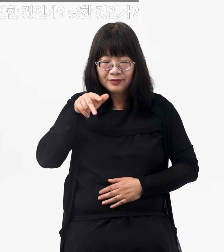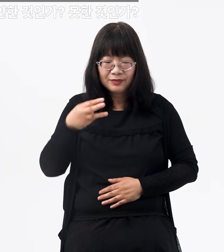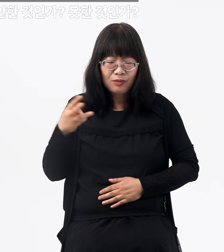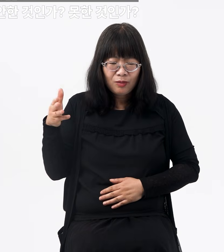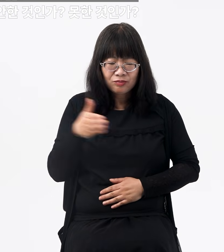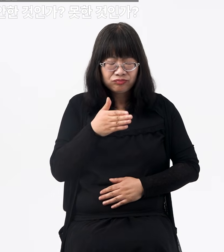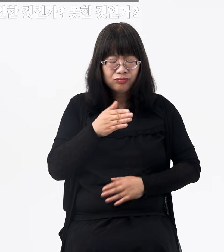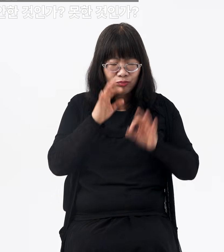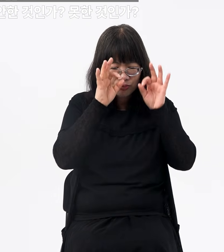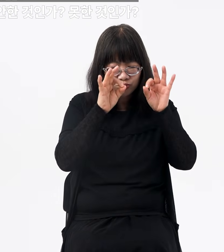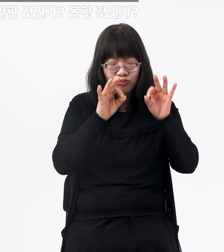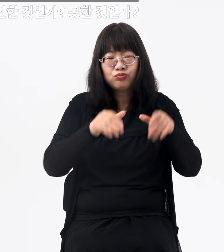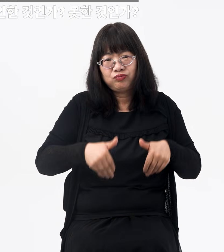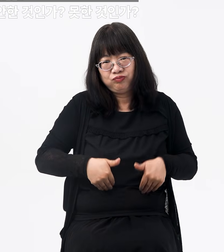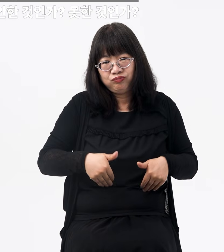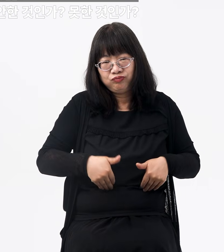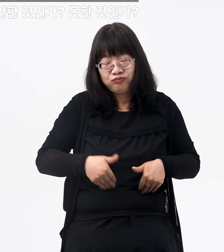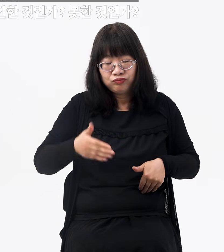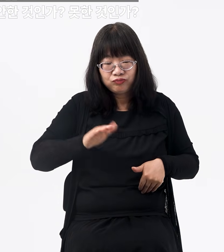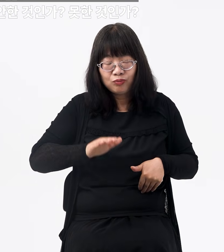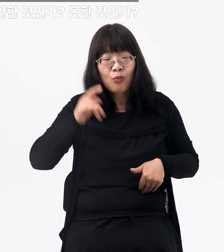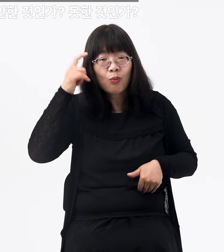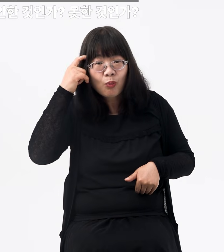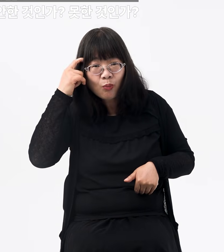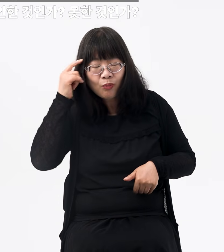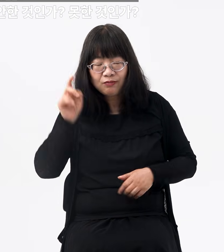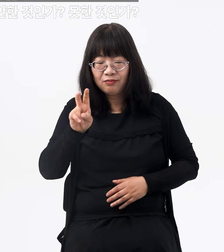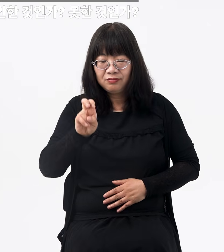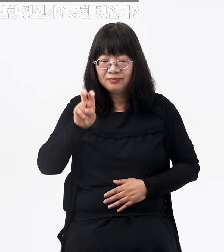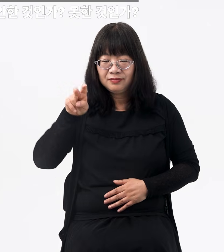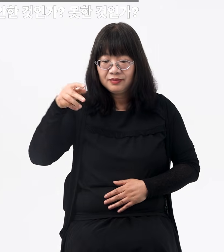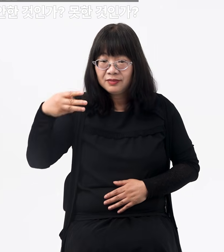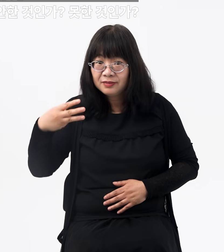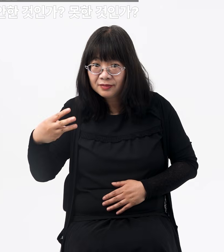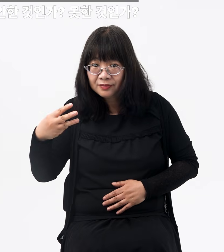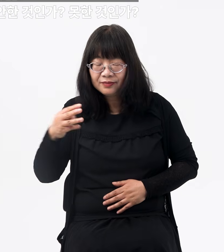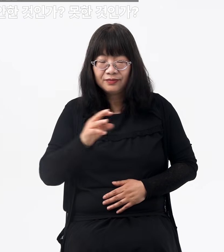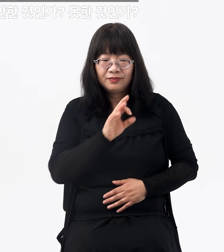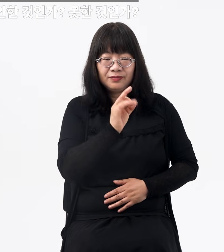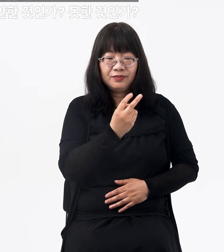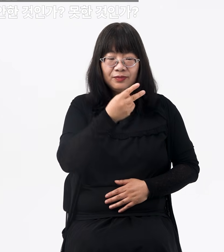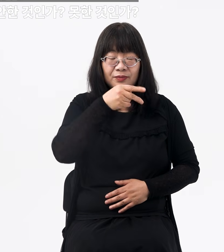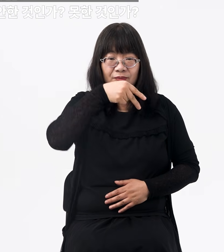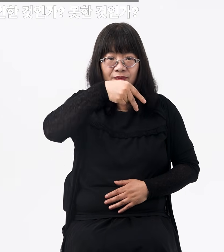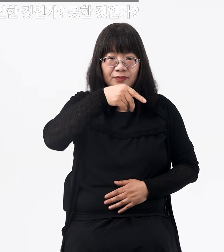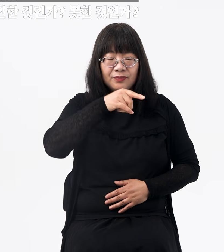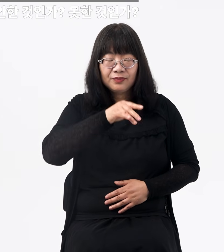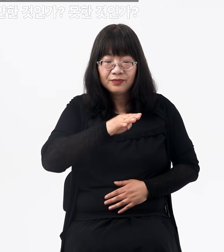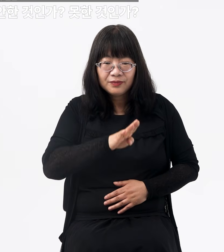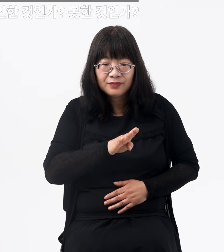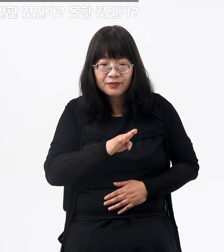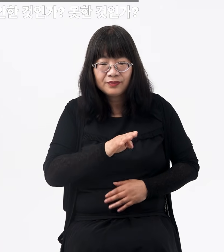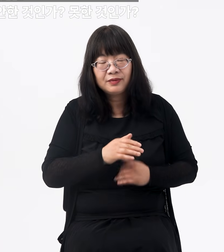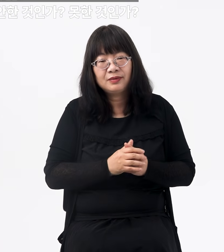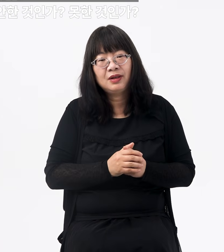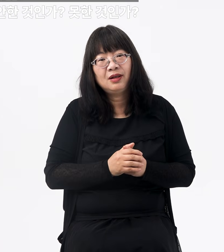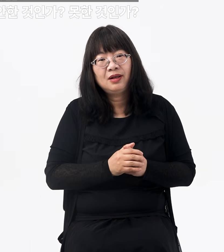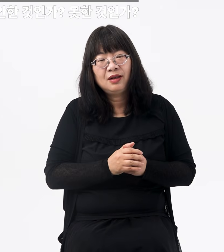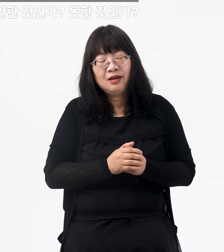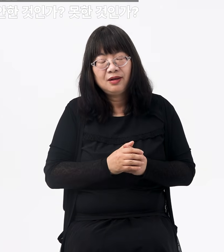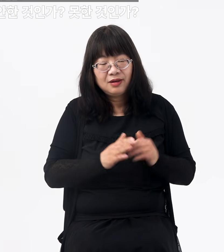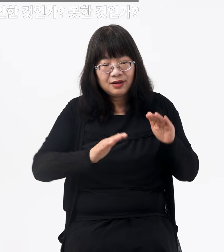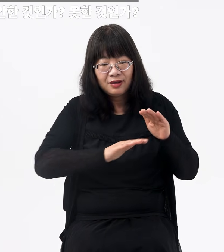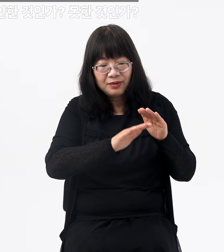되는데, 왜냐하면 22절이 요셉 가문도 베델을 치러 올라가는 이렇게